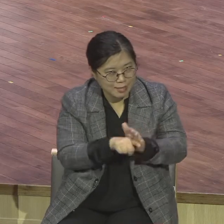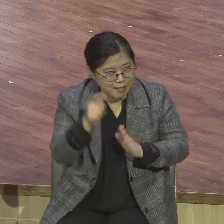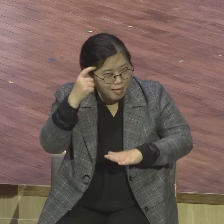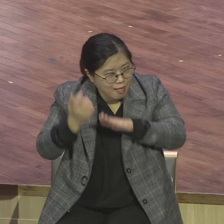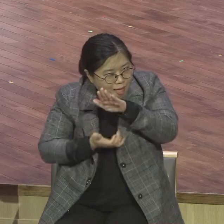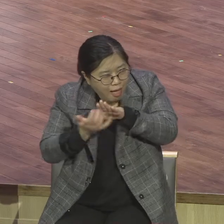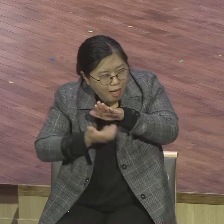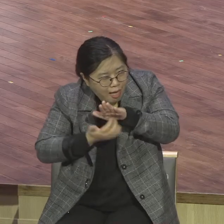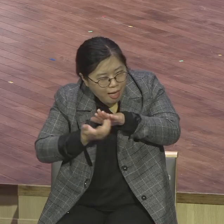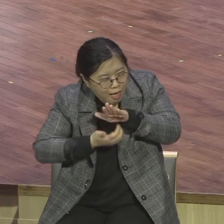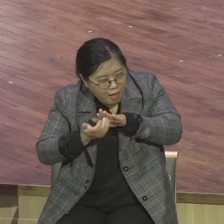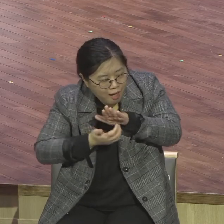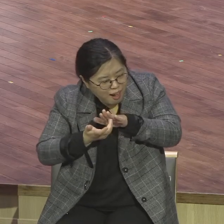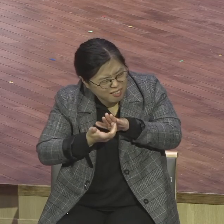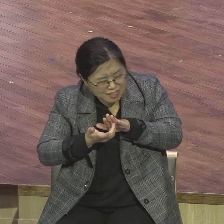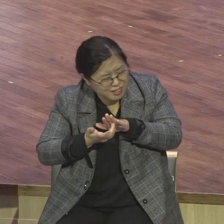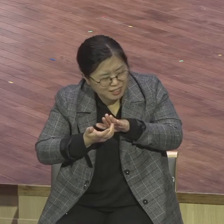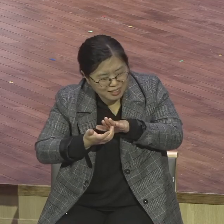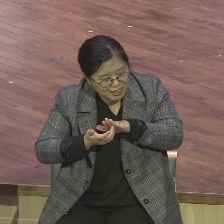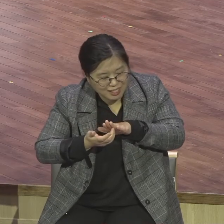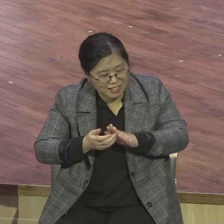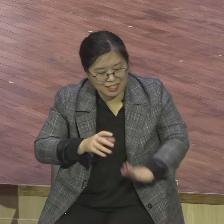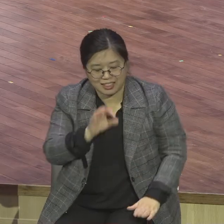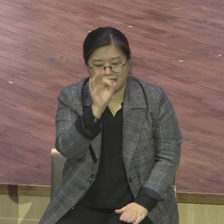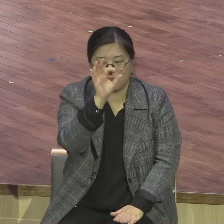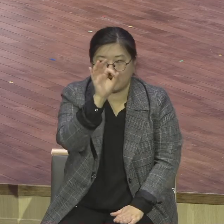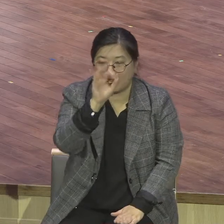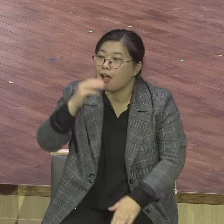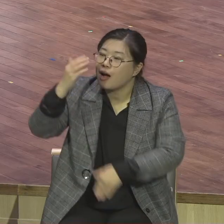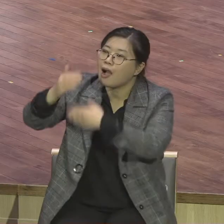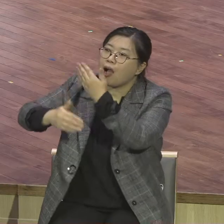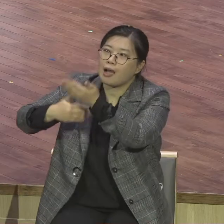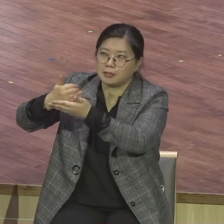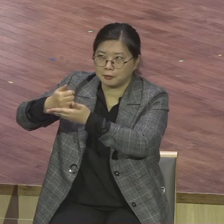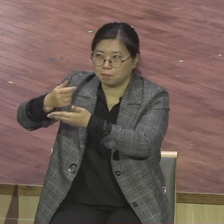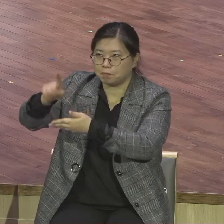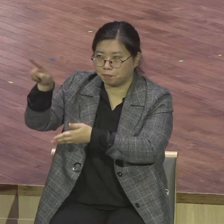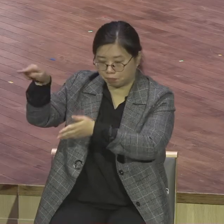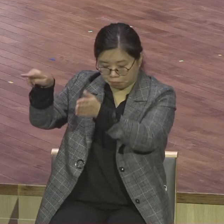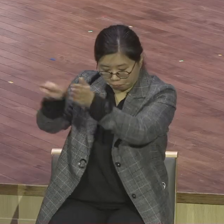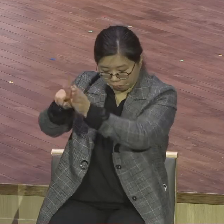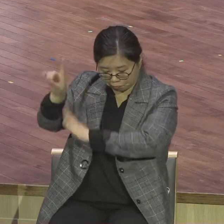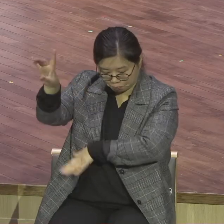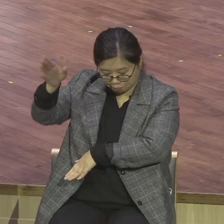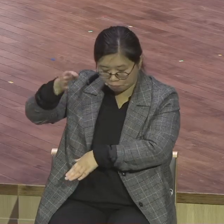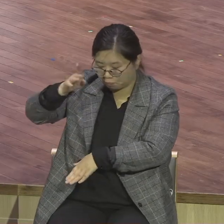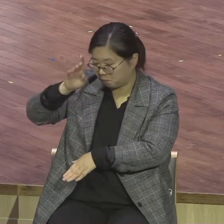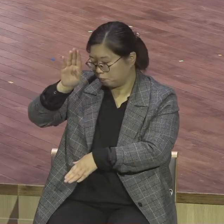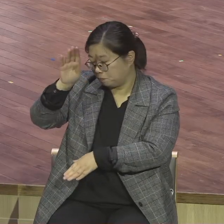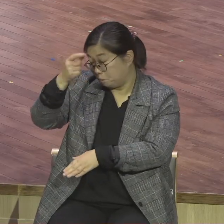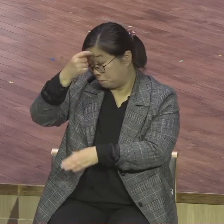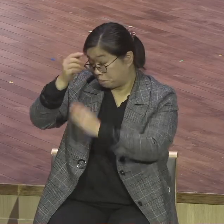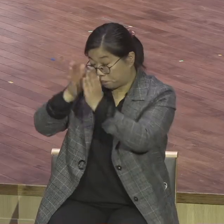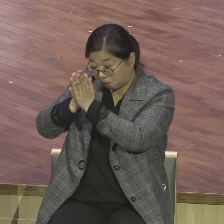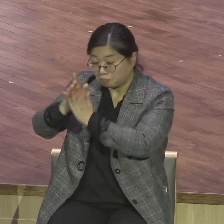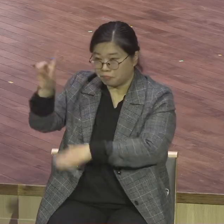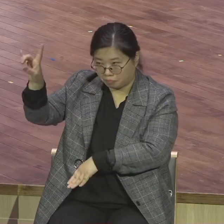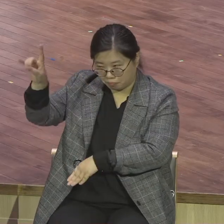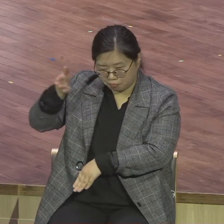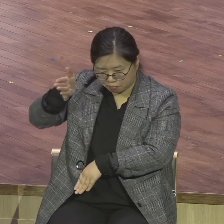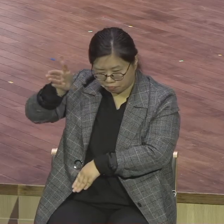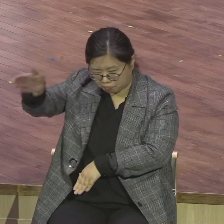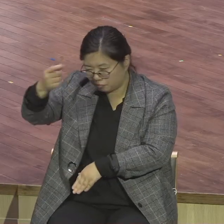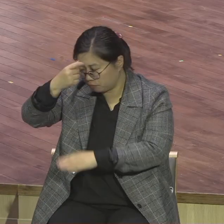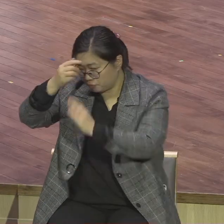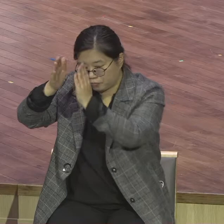기도 안 하는 사람이 있으면 인본주의 쓰고 잔머리 굴립니다. 기도하는 사람은 그런 거 안 합니다. 아주 심플해. 옆에서 보기만 해도